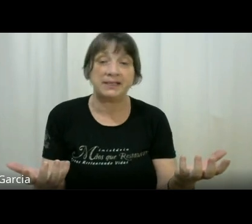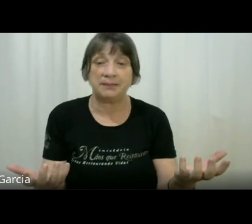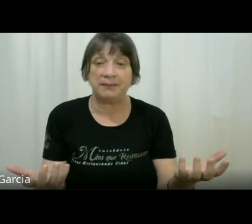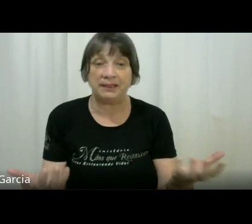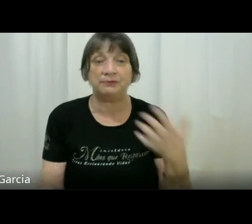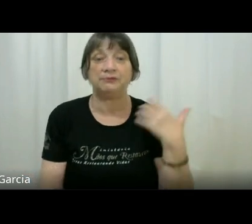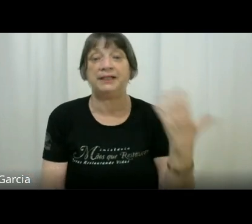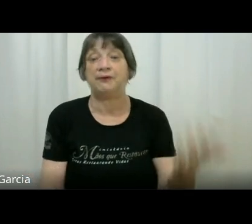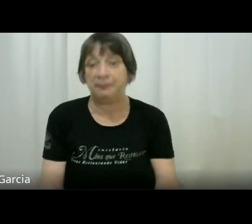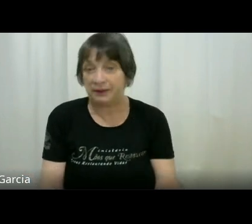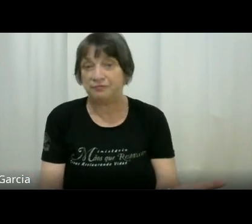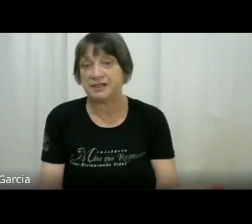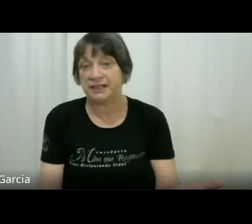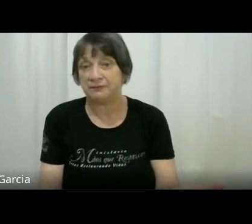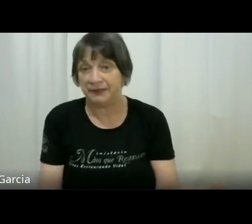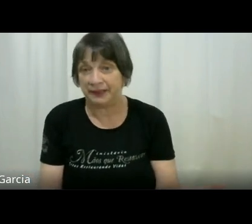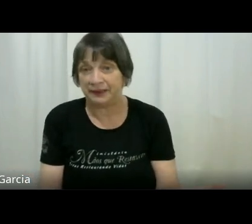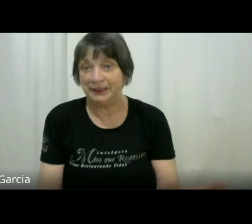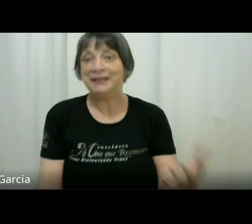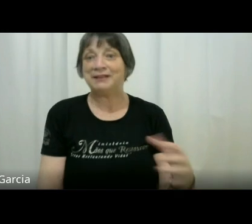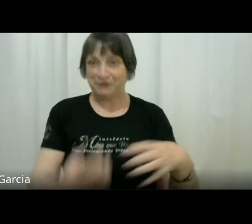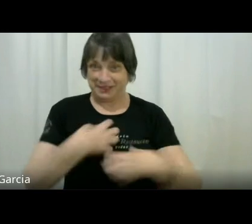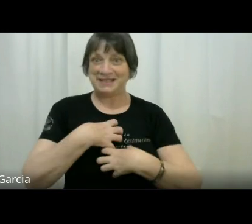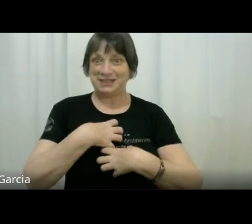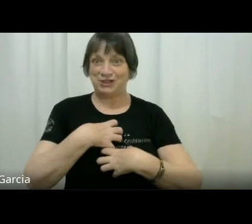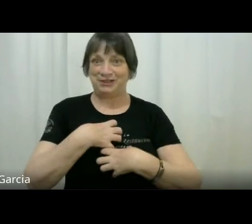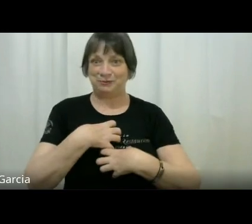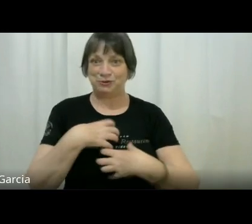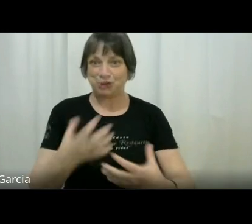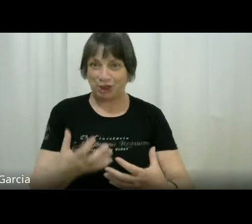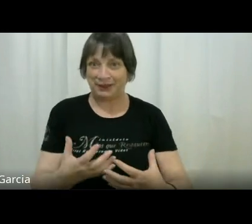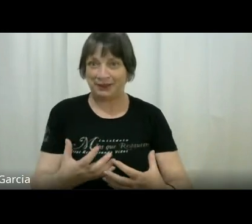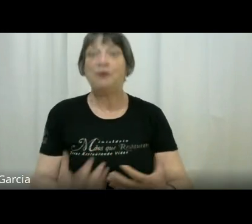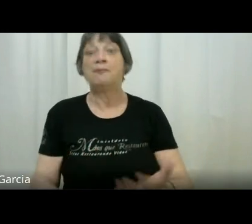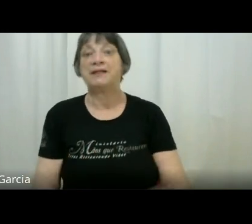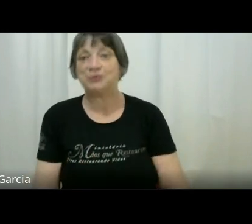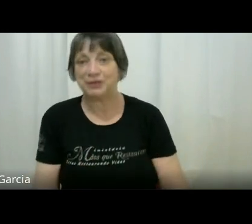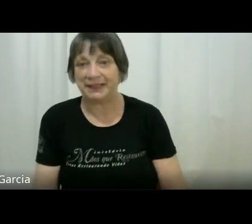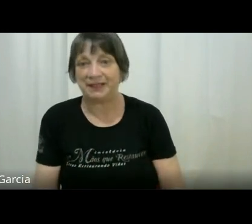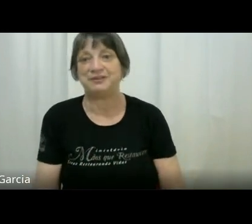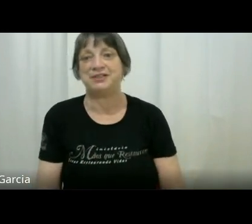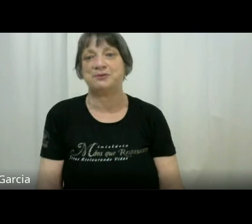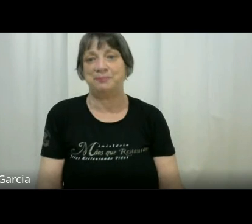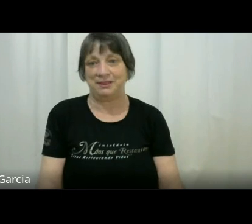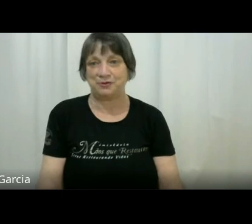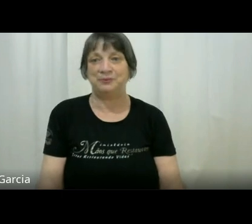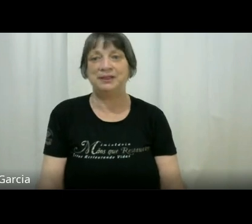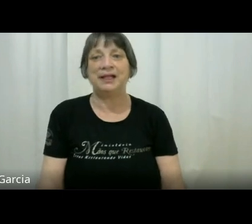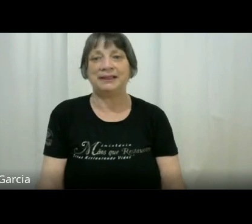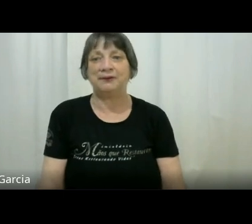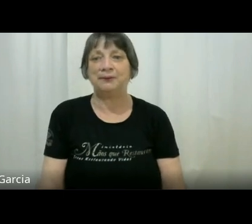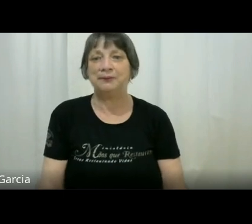para recebê-lo, não tem alguém para conversar com ele. Então, vocês sentiram o choque? Pastor David, isso